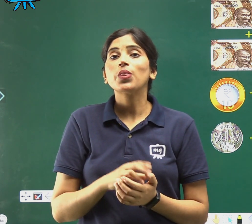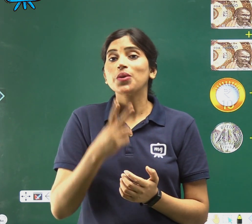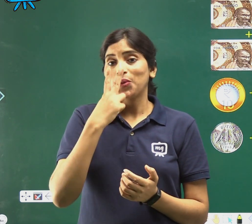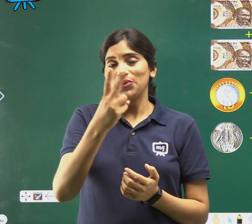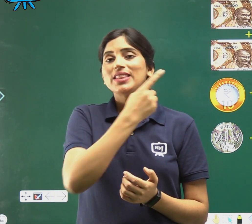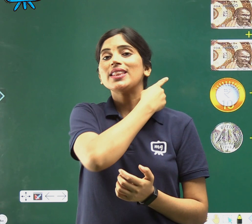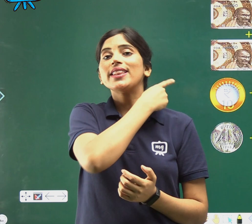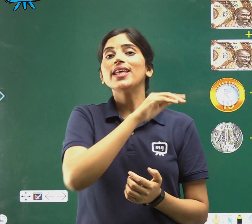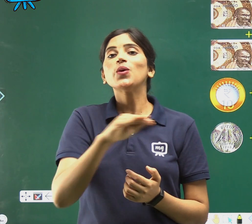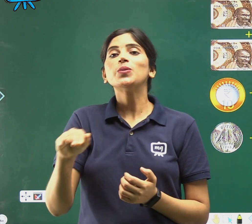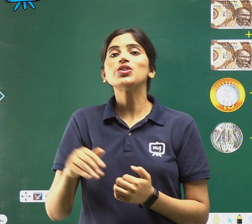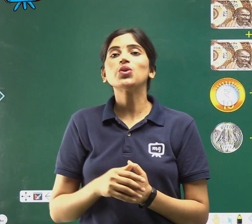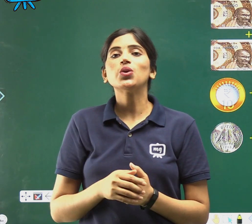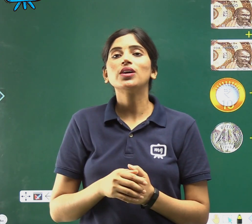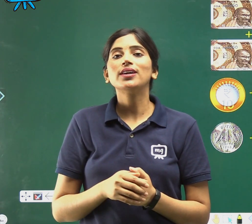देखो बच्चों,